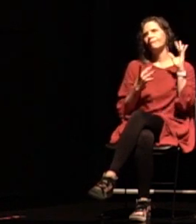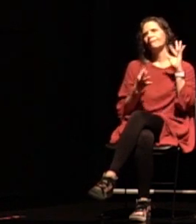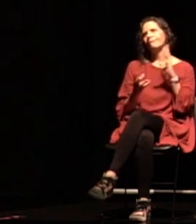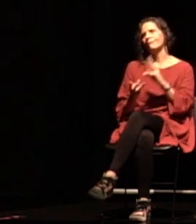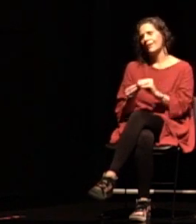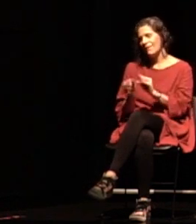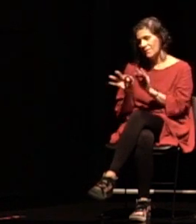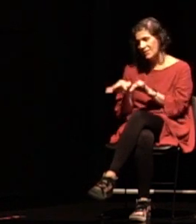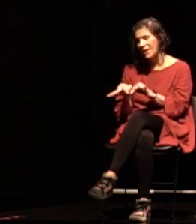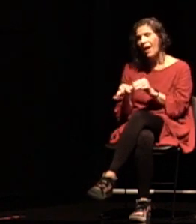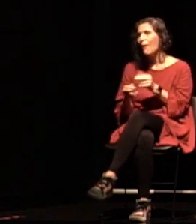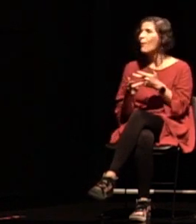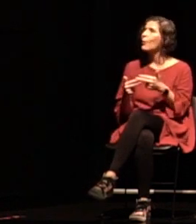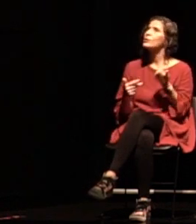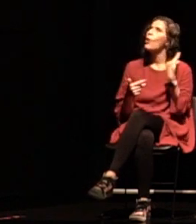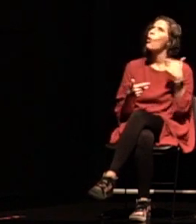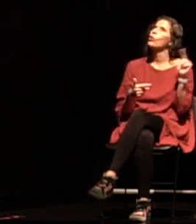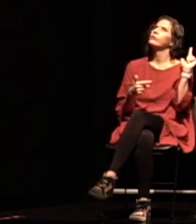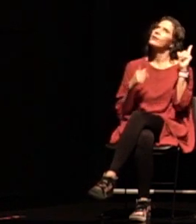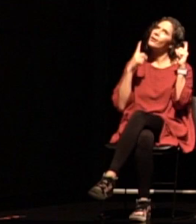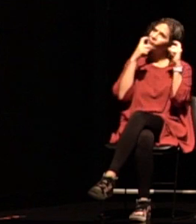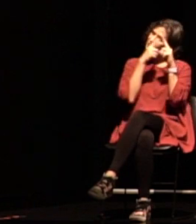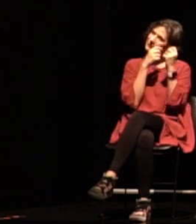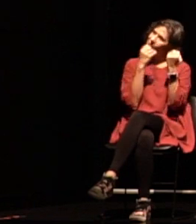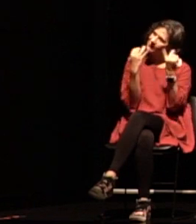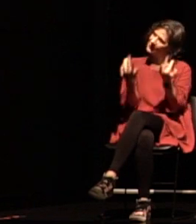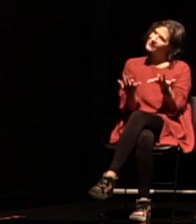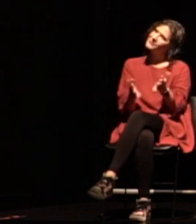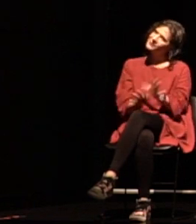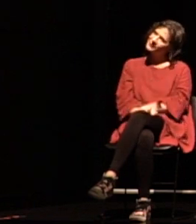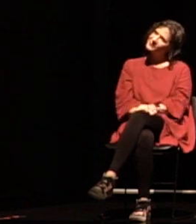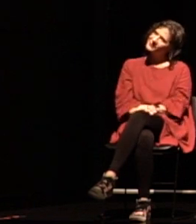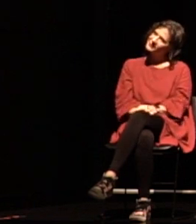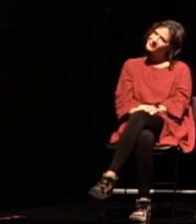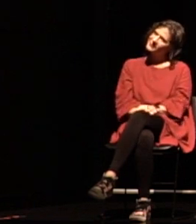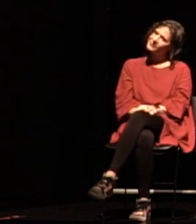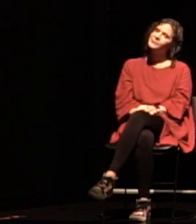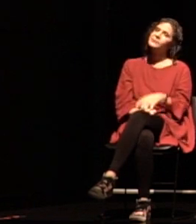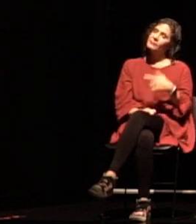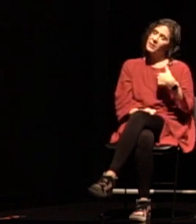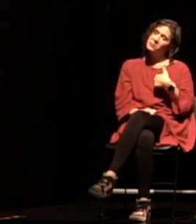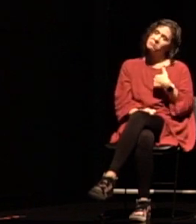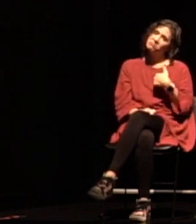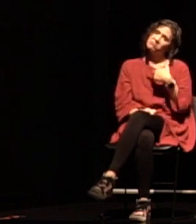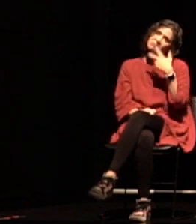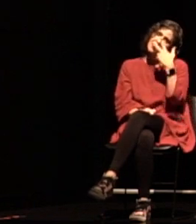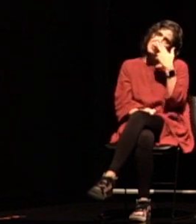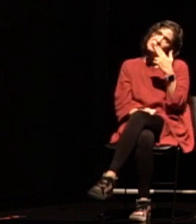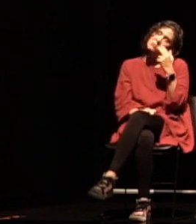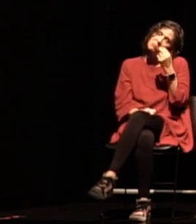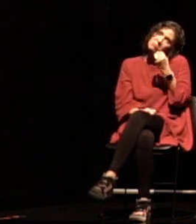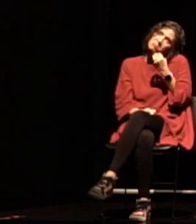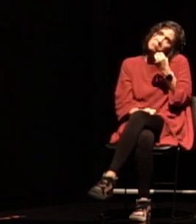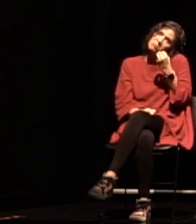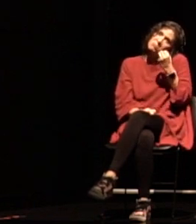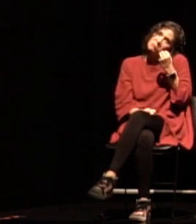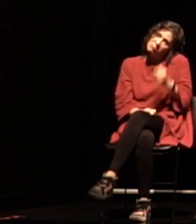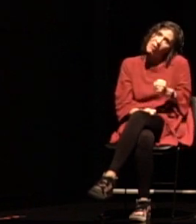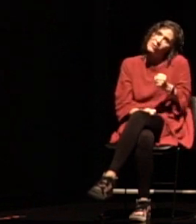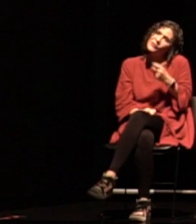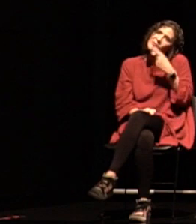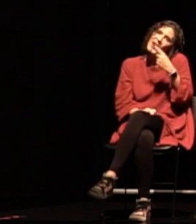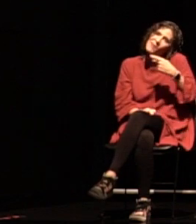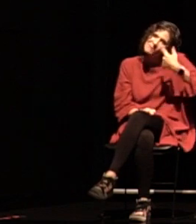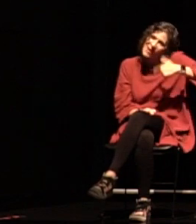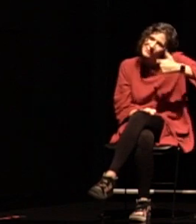que é difícil nomear. E eu acho que é isso. Eu falaria mais, mas tudo isso vira nota